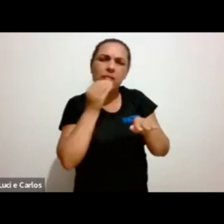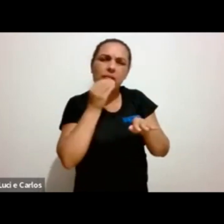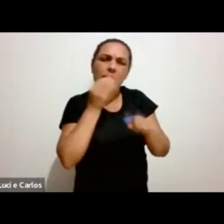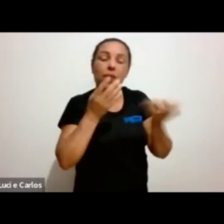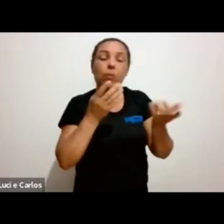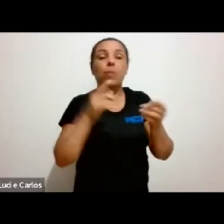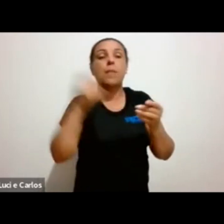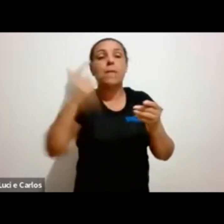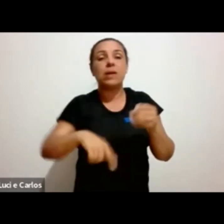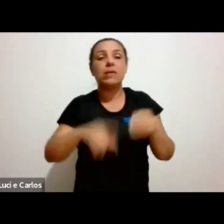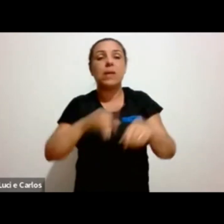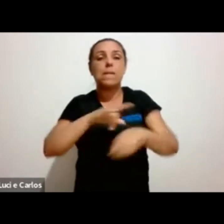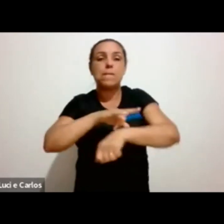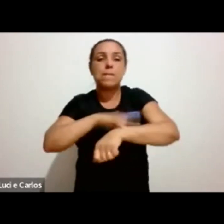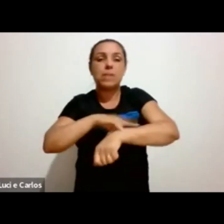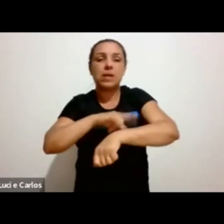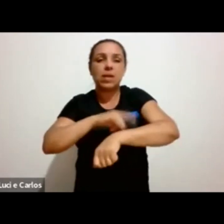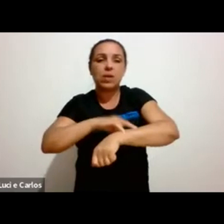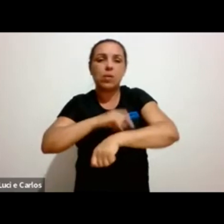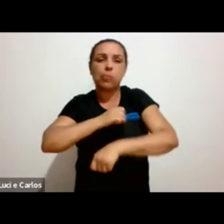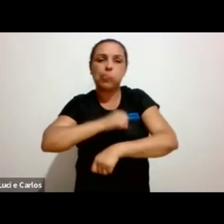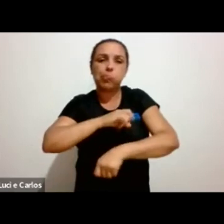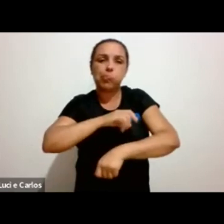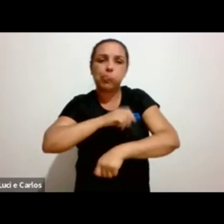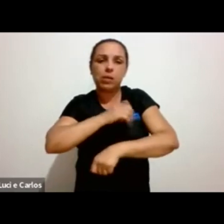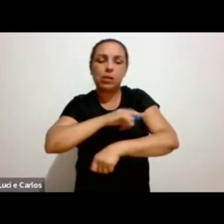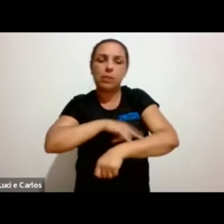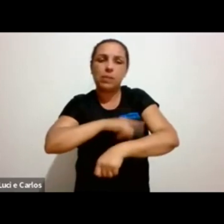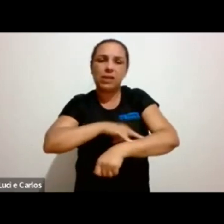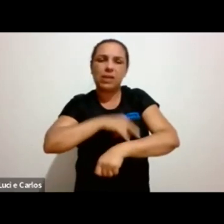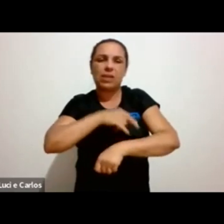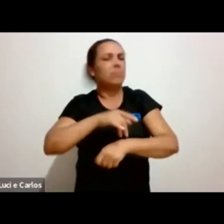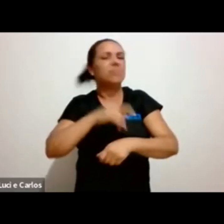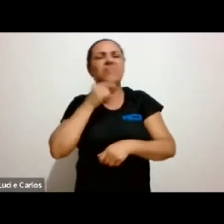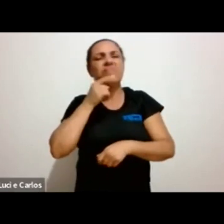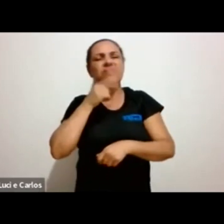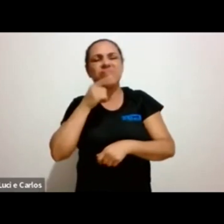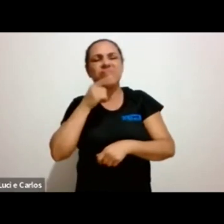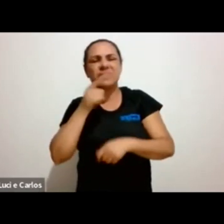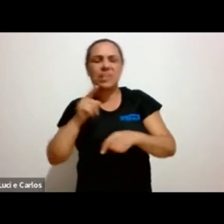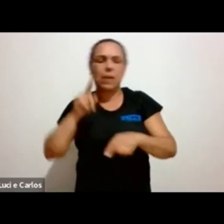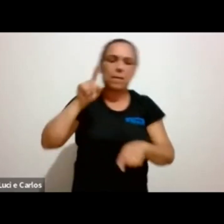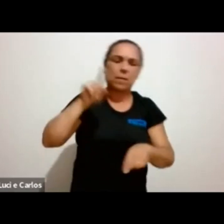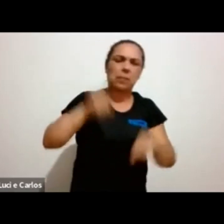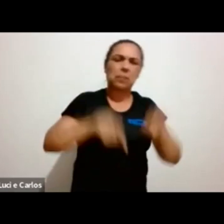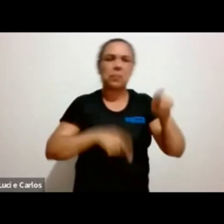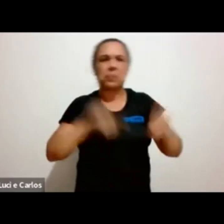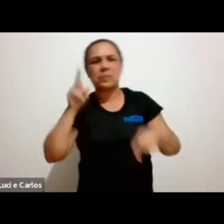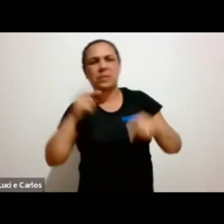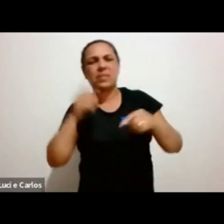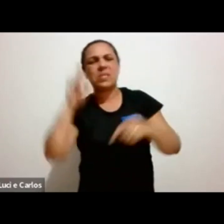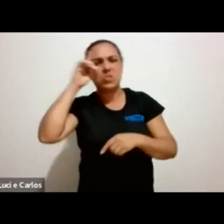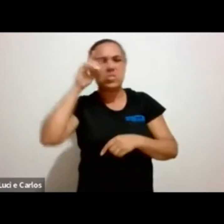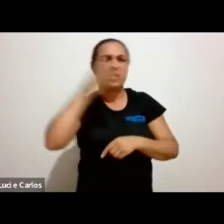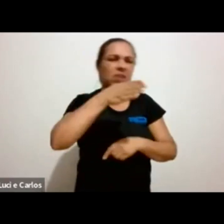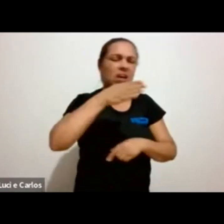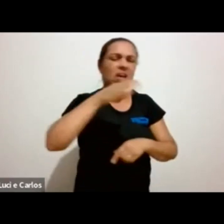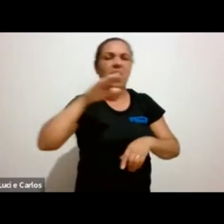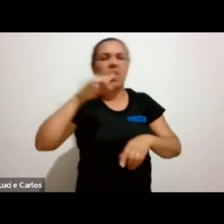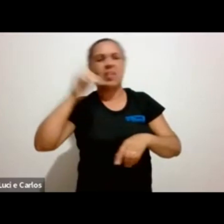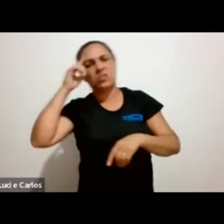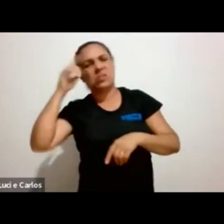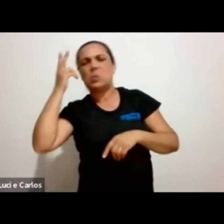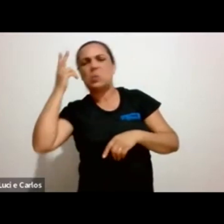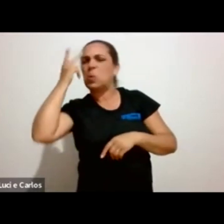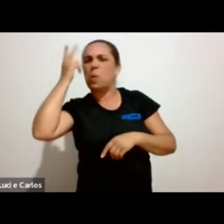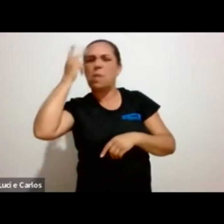intestinais. A pessoa tem que mergulhar numa corrida, uma corrida alucinada, atrás de aliviar